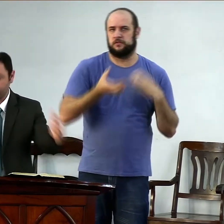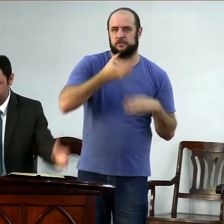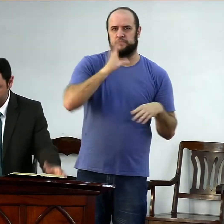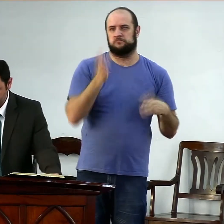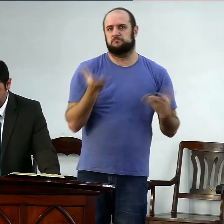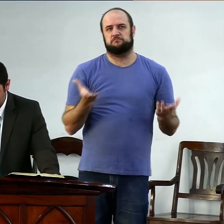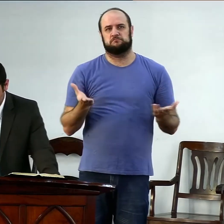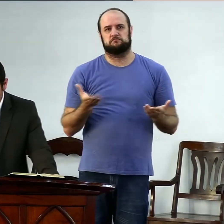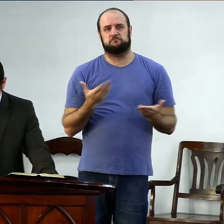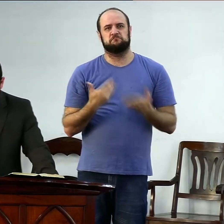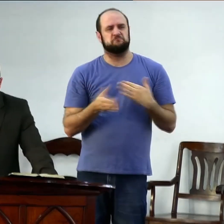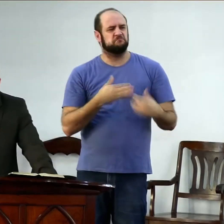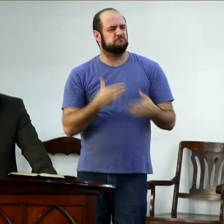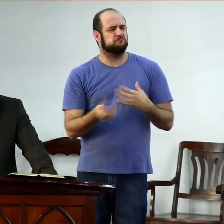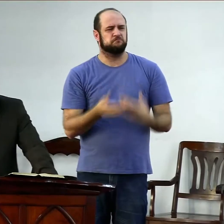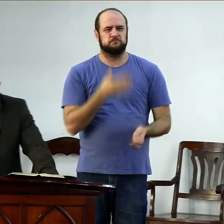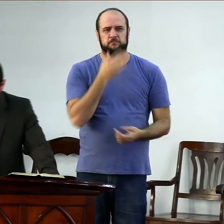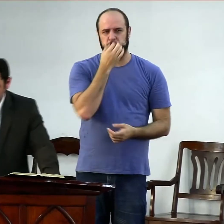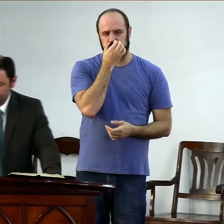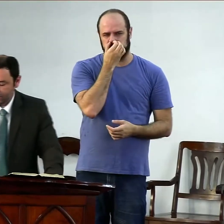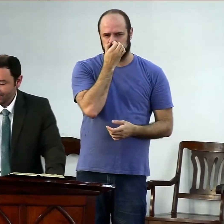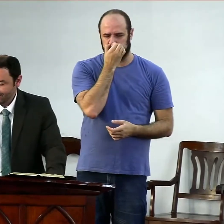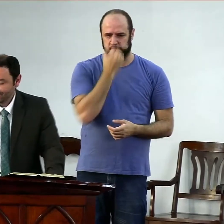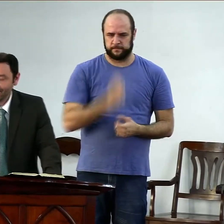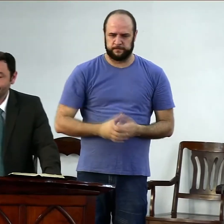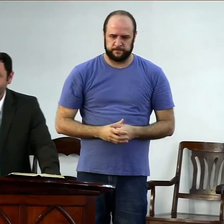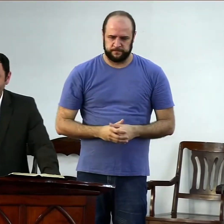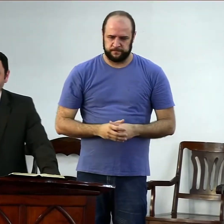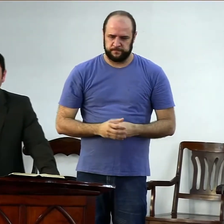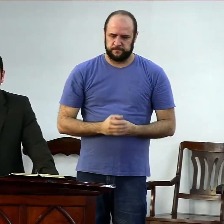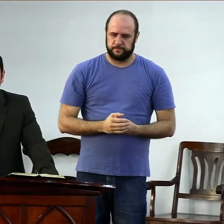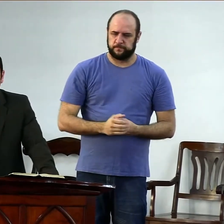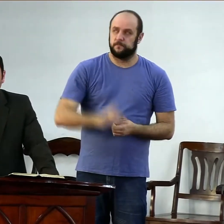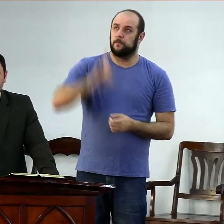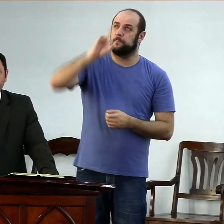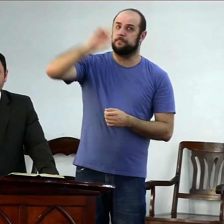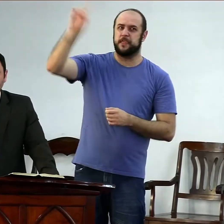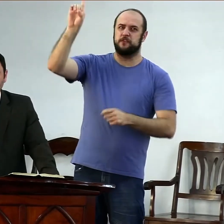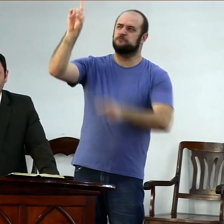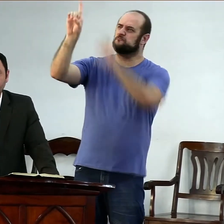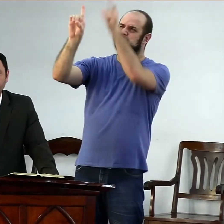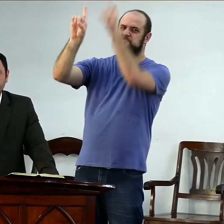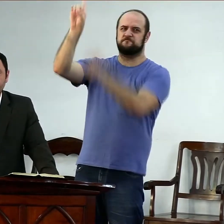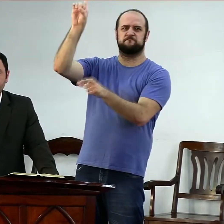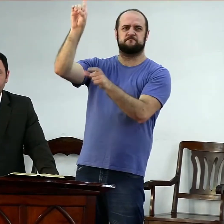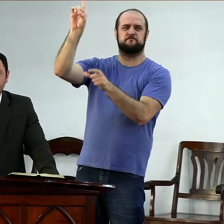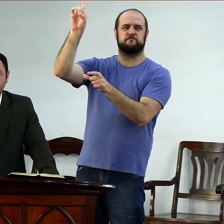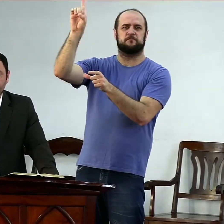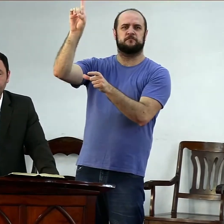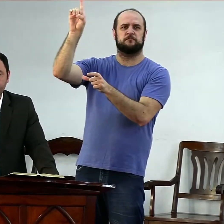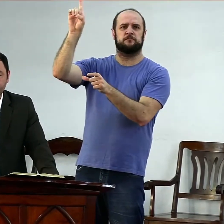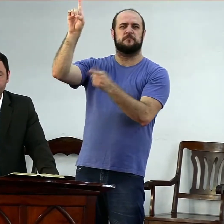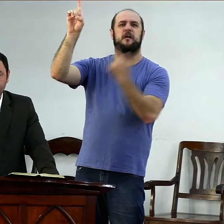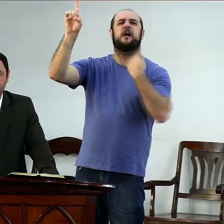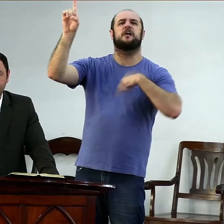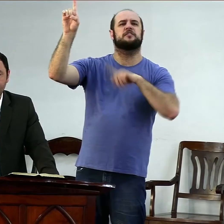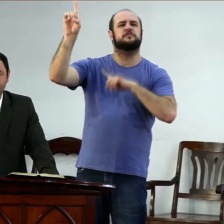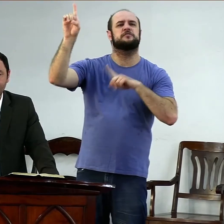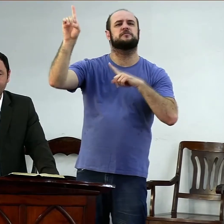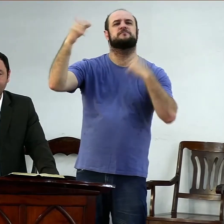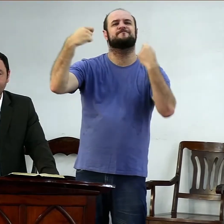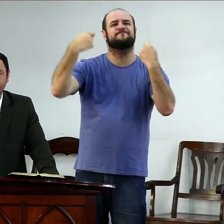ou vestiremos. Por Deus ser quem Ele é, nós